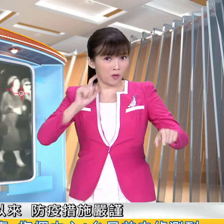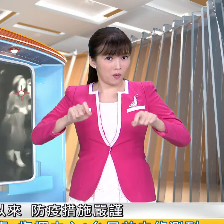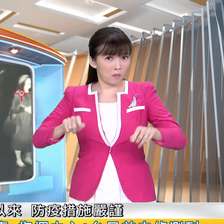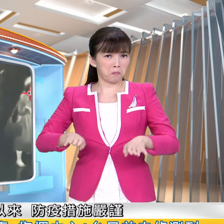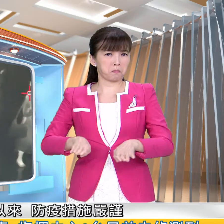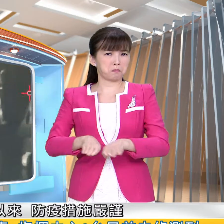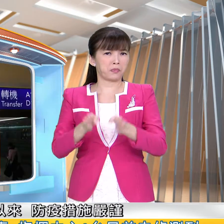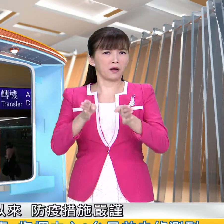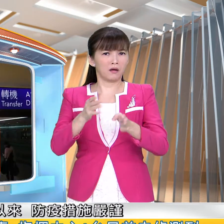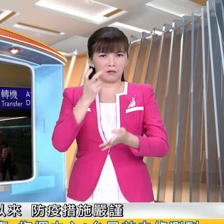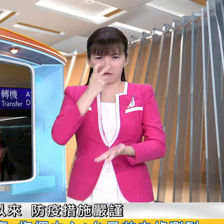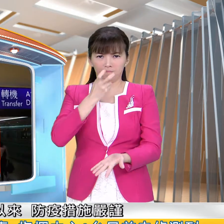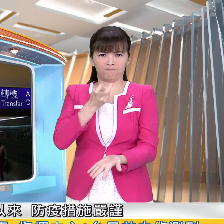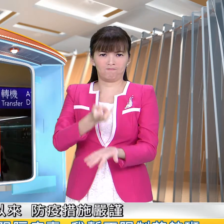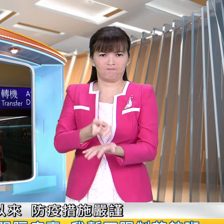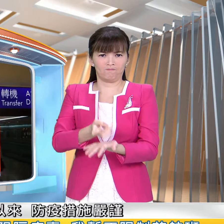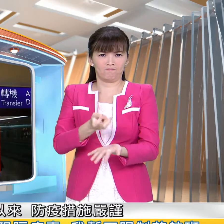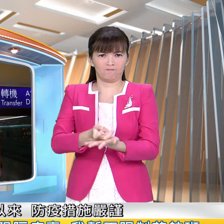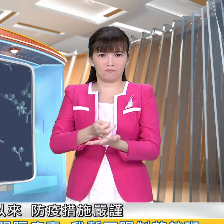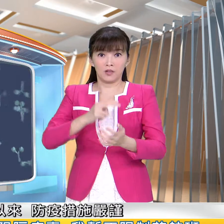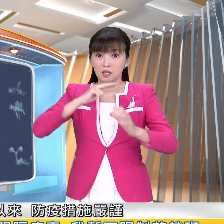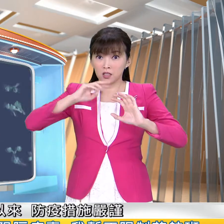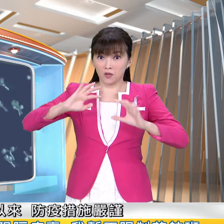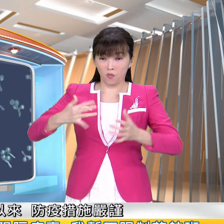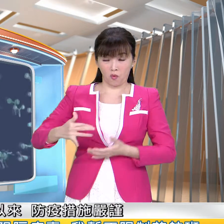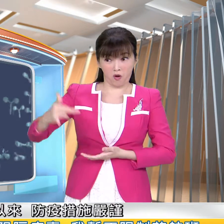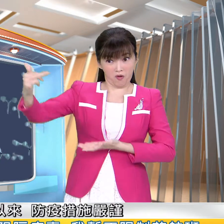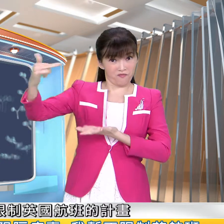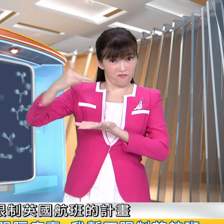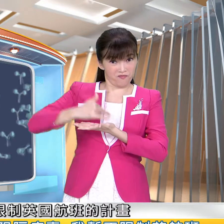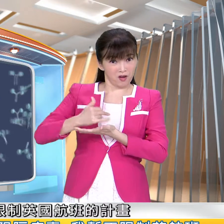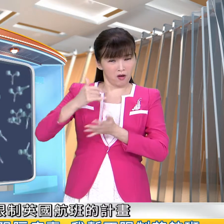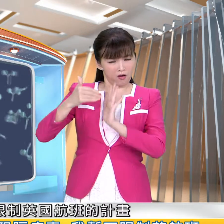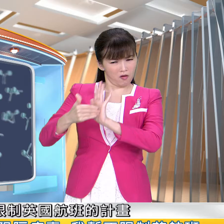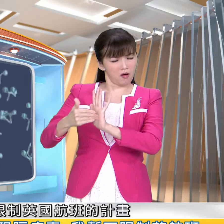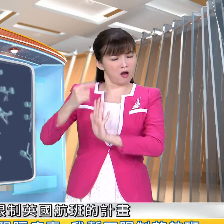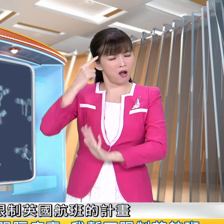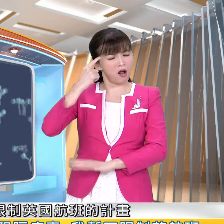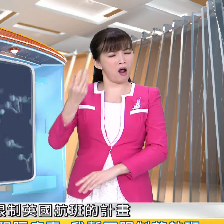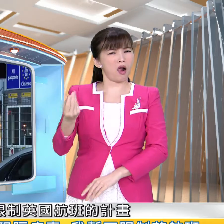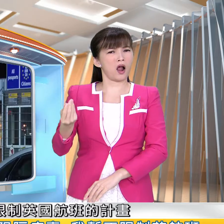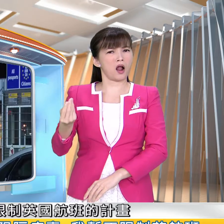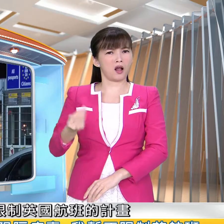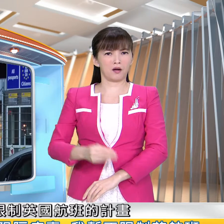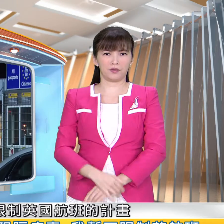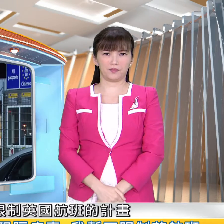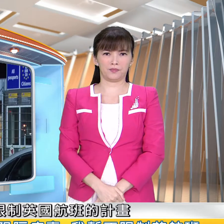专案以来，防疫措施严谨，所以暂时没有限制英国航班的计划。